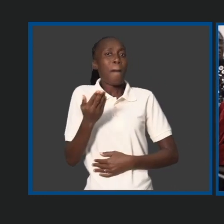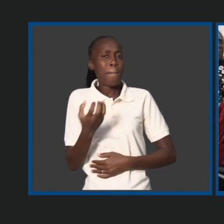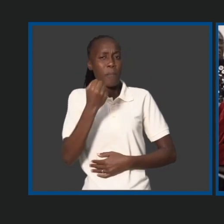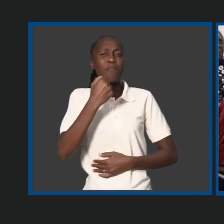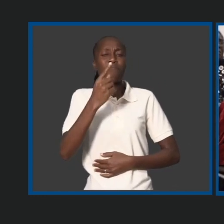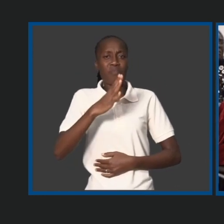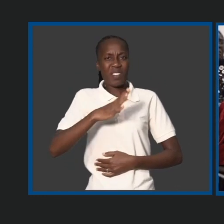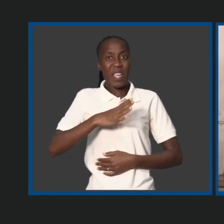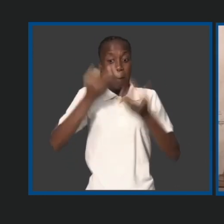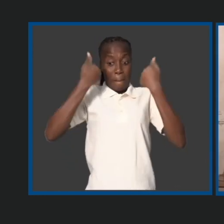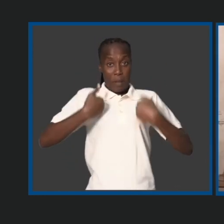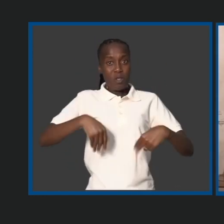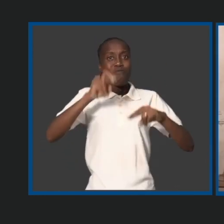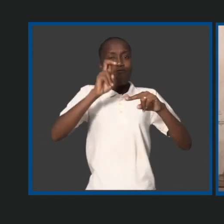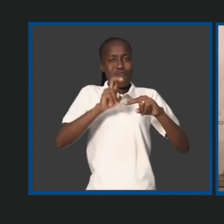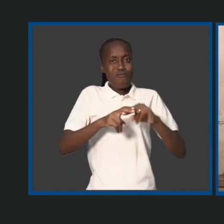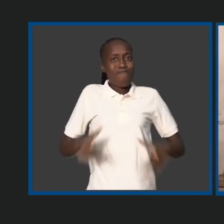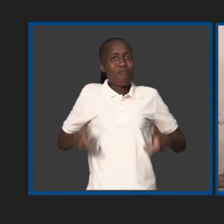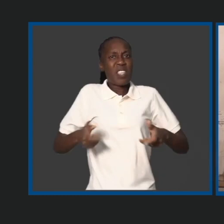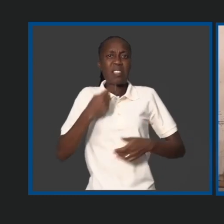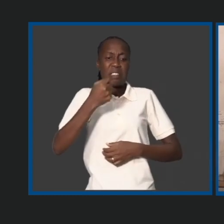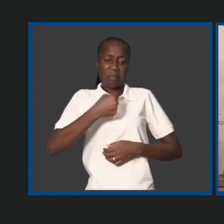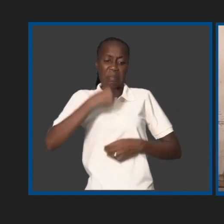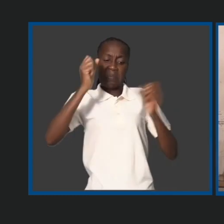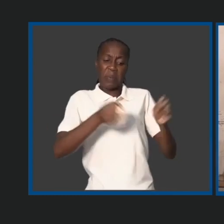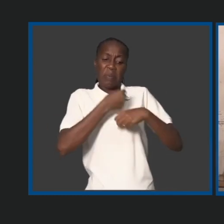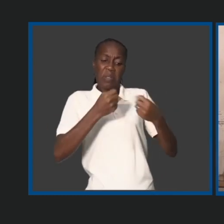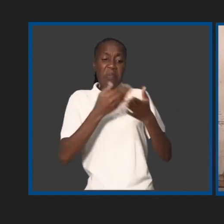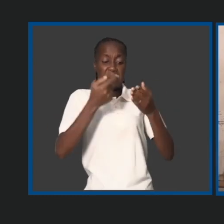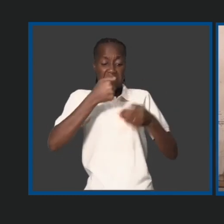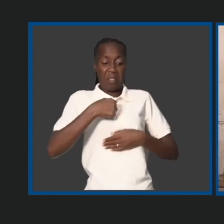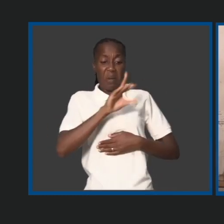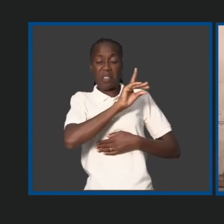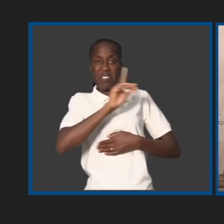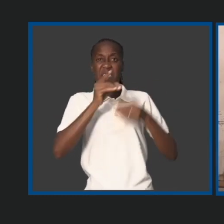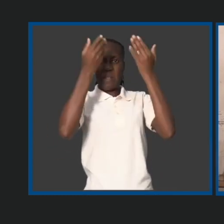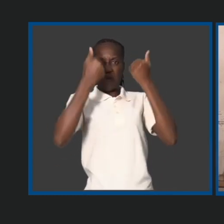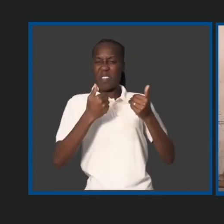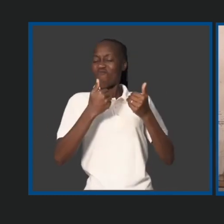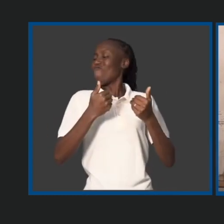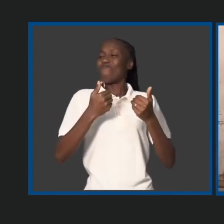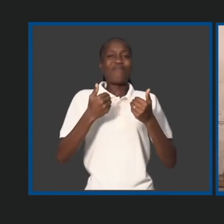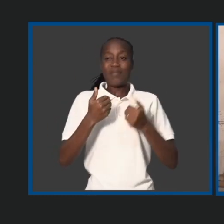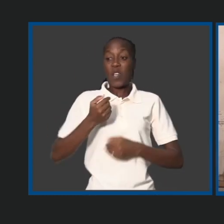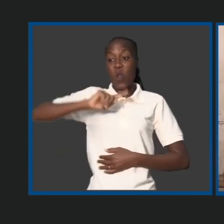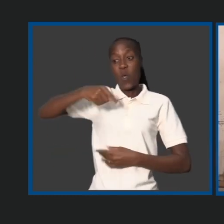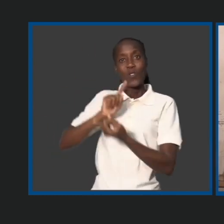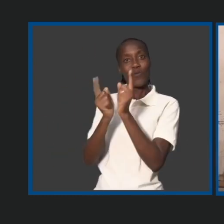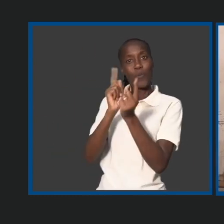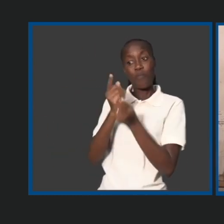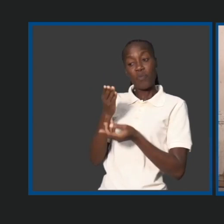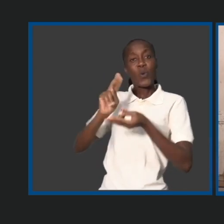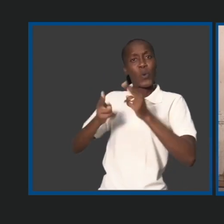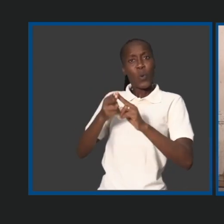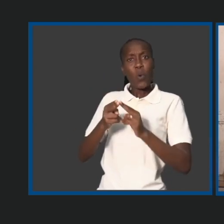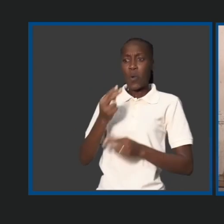quando você se torna assim, cadeirante, você vai pensar que eu já não posso, porque estou assim. Mas, quando a gente vê nesses encontros, você acaba